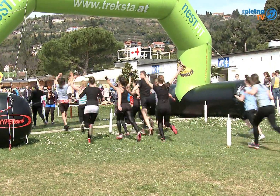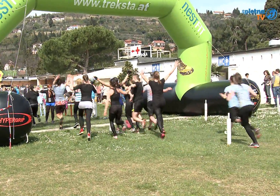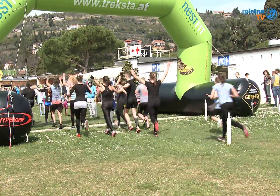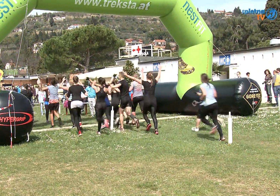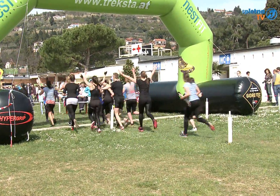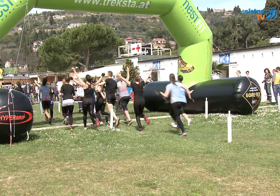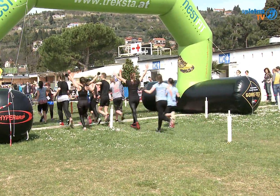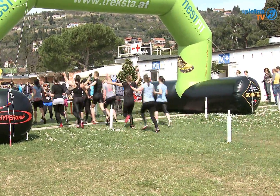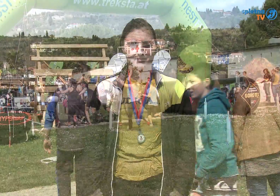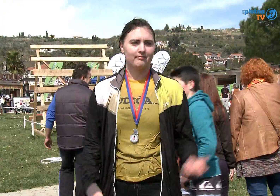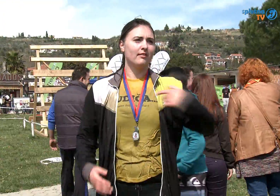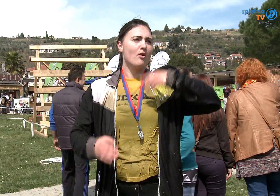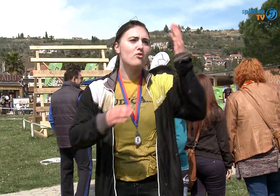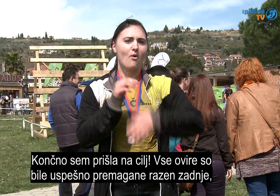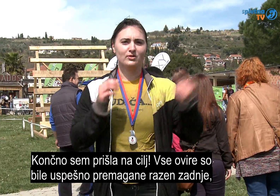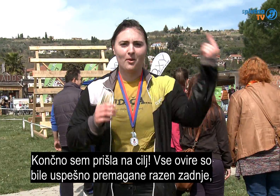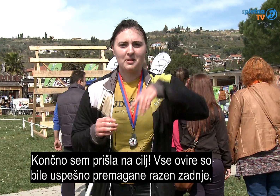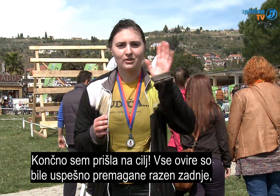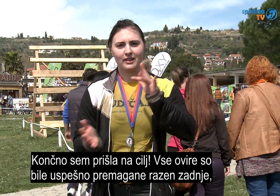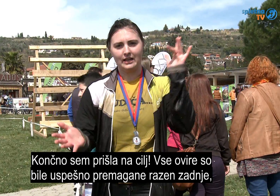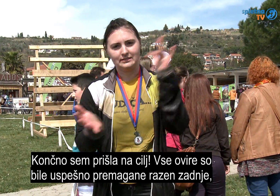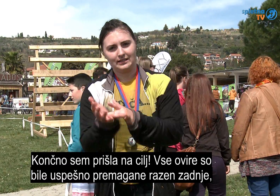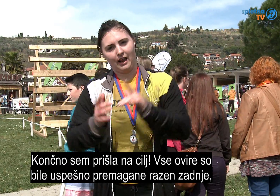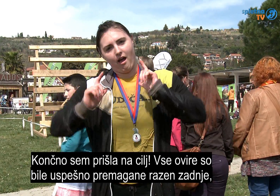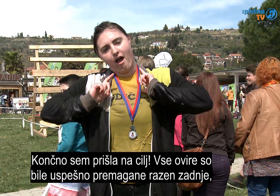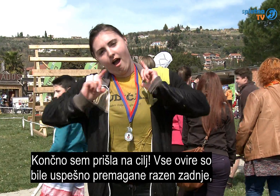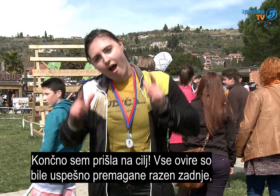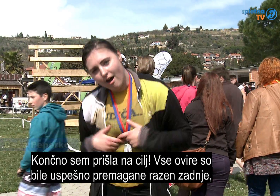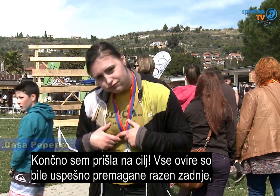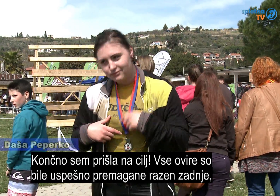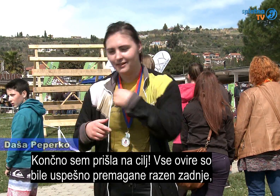Odlično! Šnik Hope, hotel Piran, ki je del velike Eurotas hotelov.